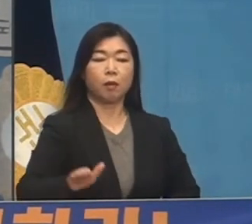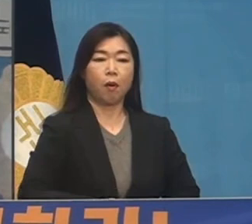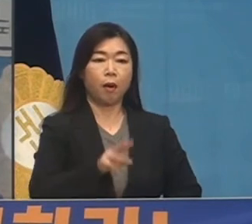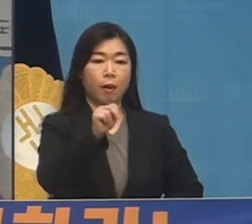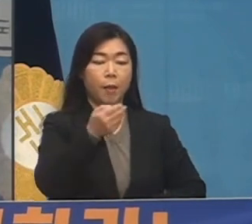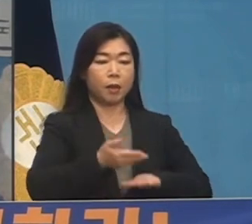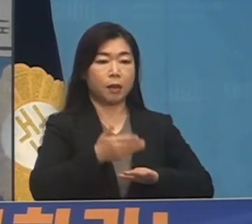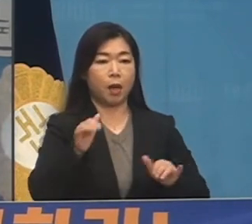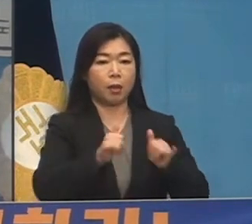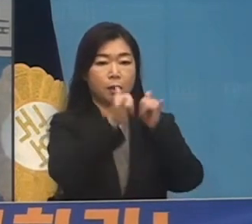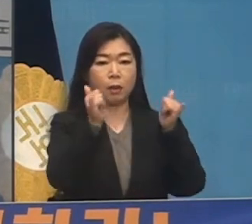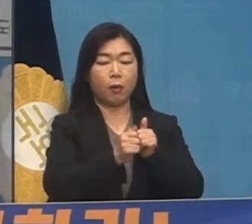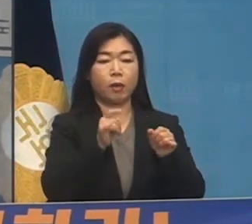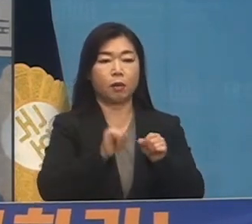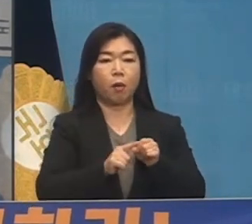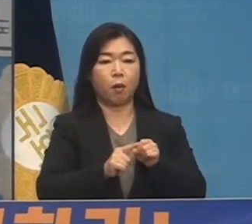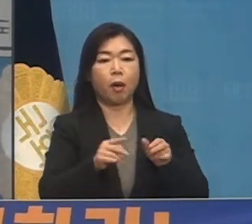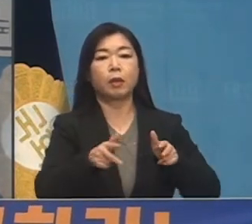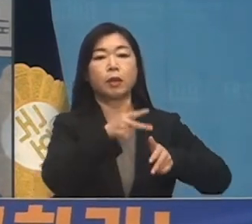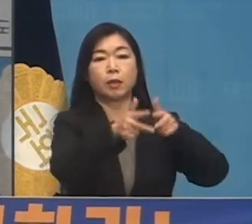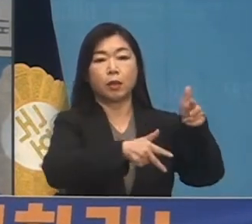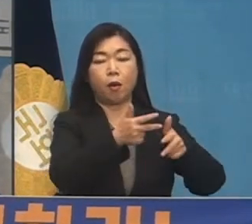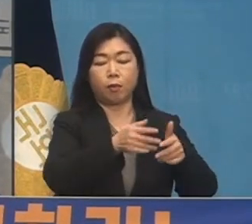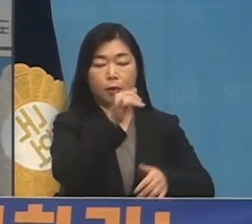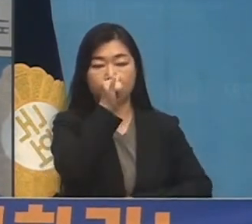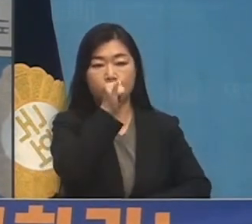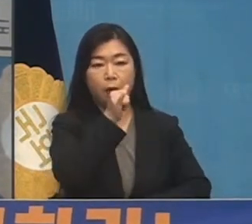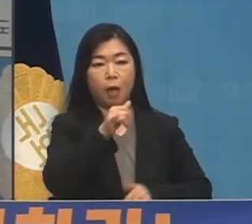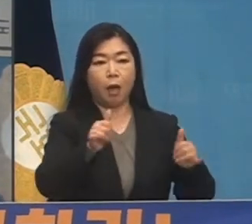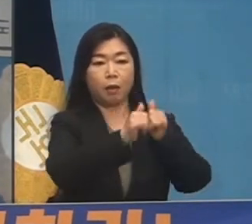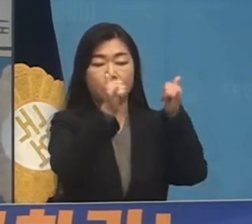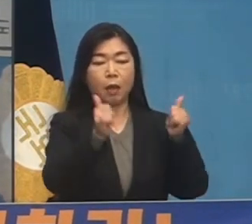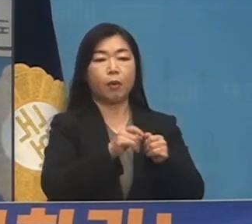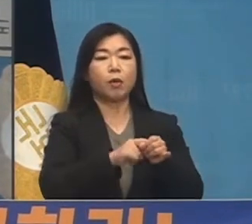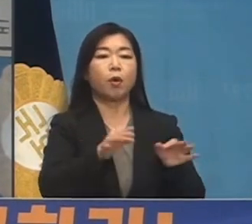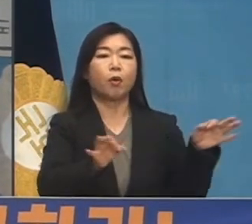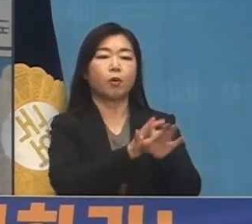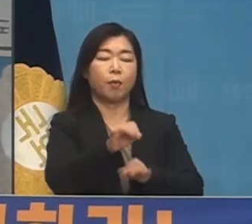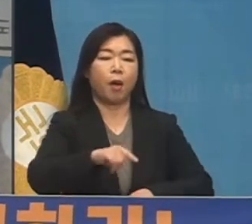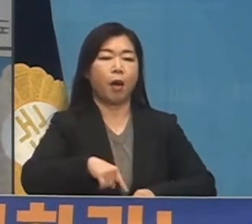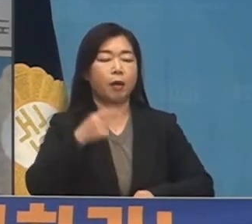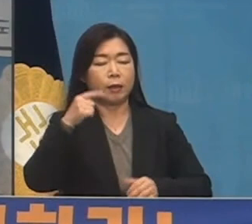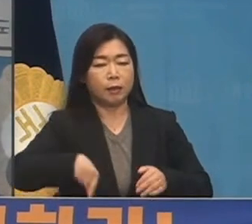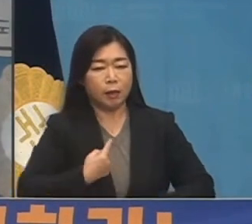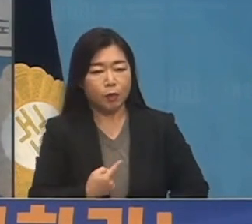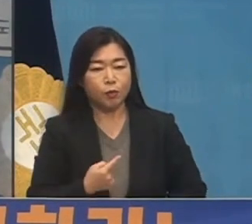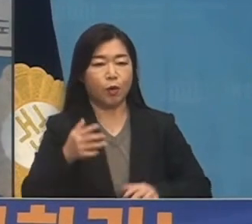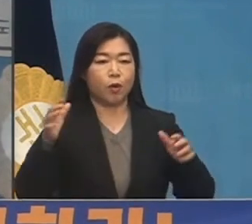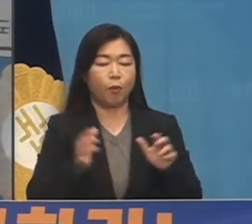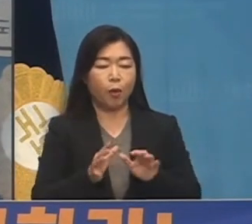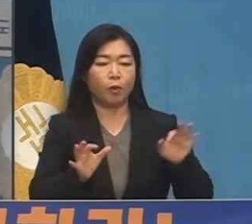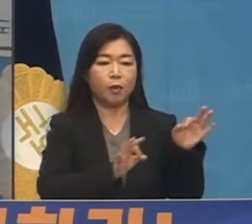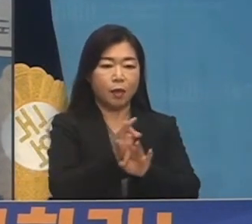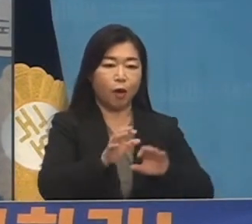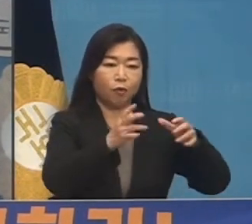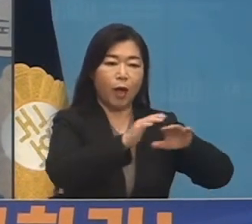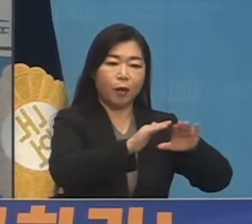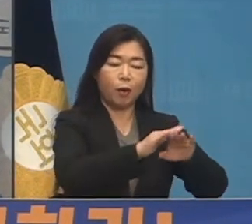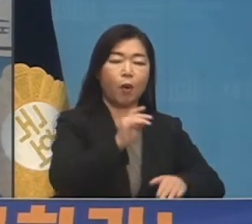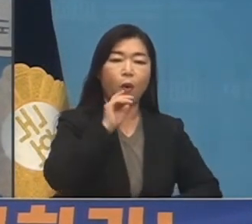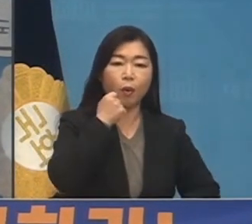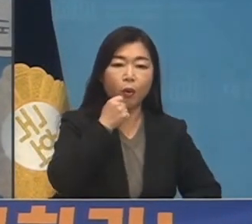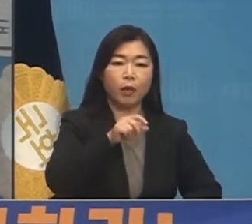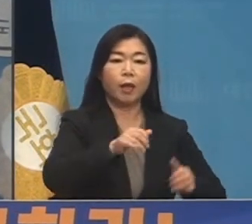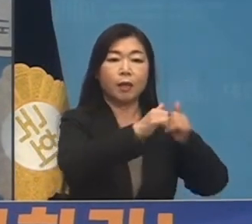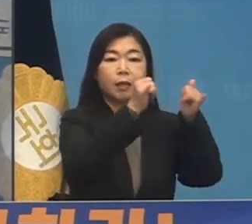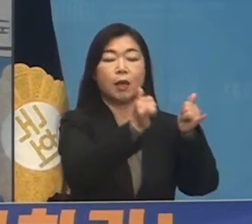3만 개 이상의 사회적 경제 기업이 존재합니다. 사회적 경제는 자주와 협동의 정신으로 시장과 국가가 해결하기 어려운